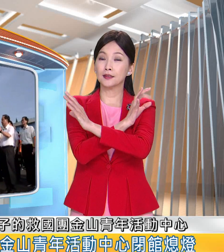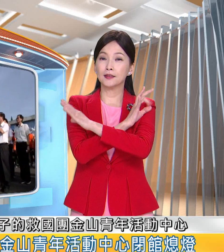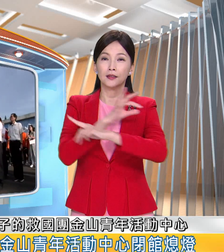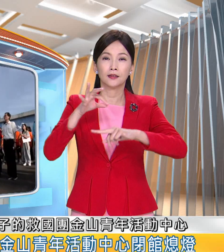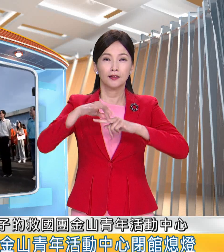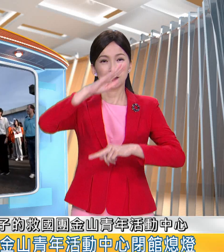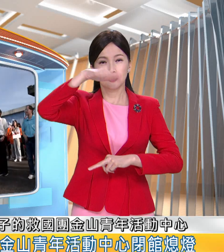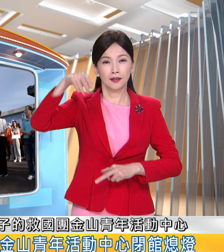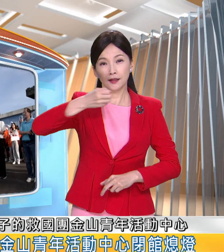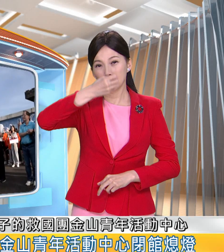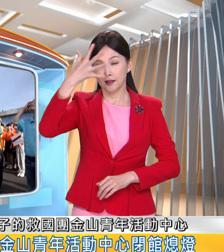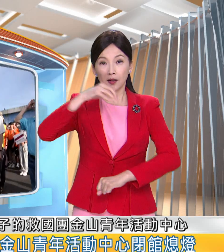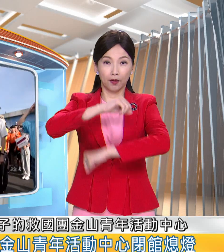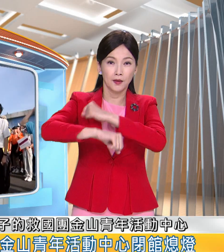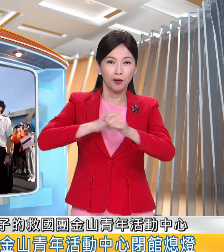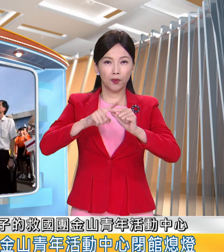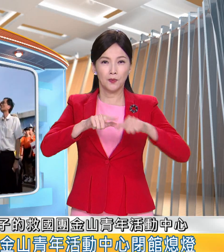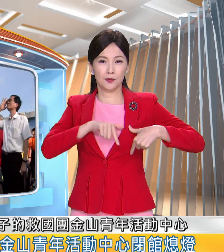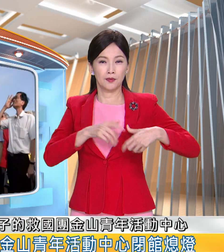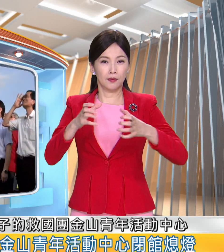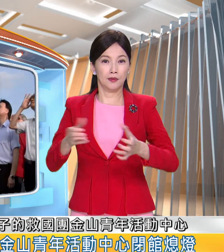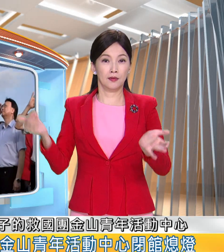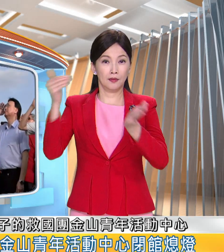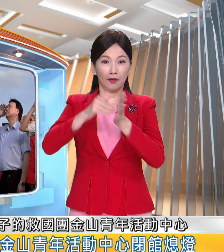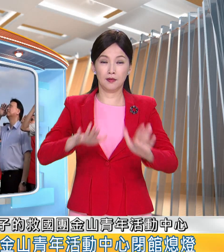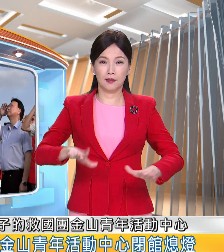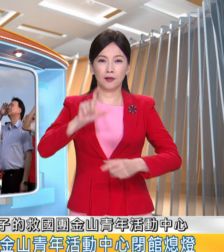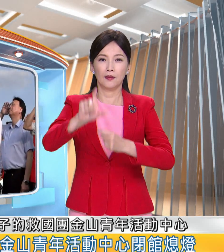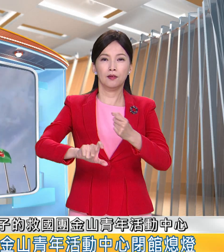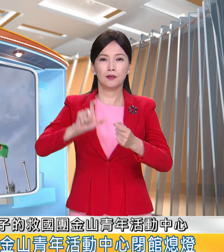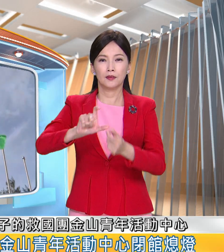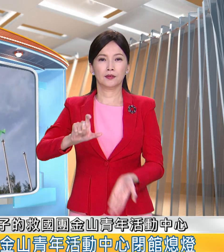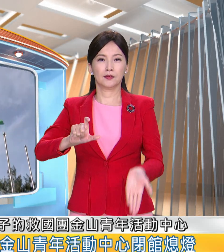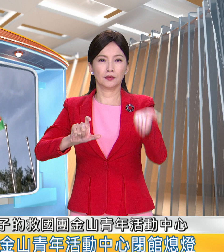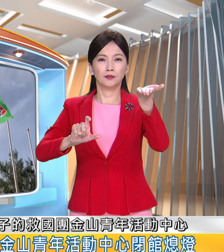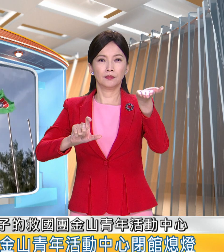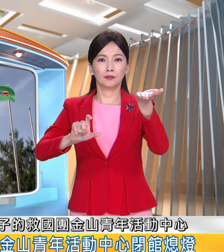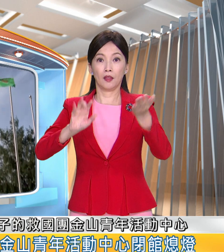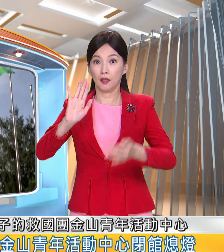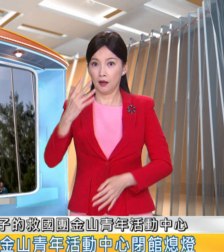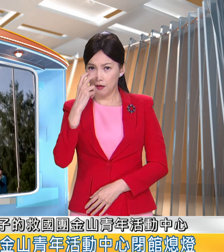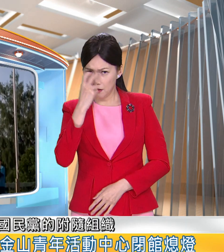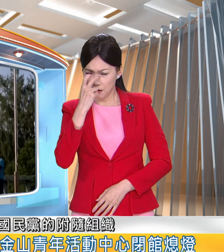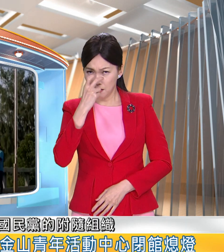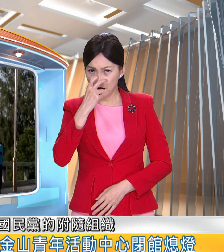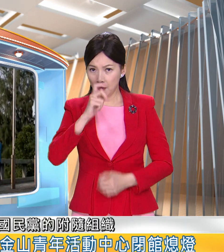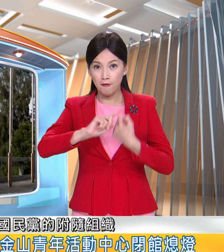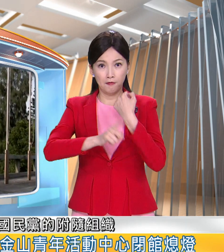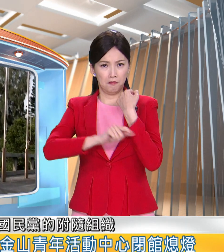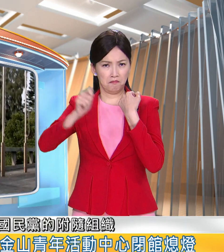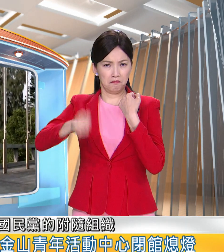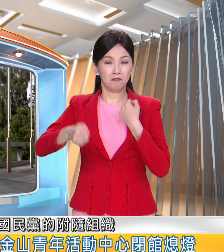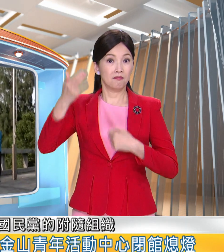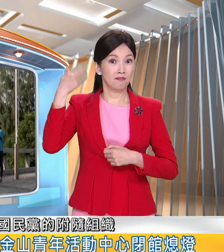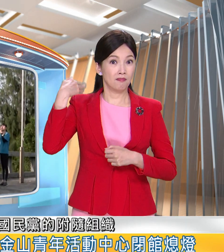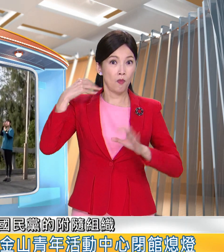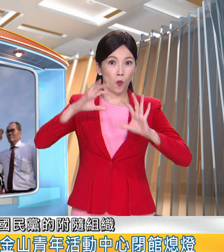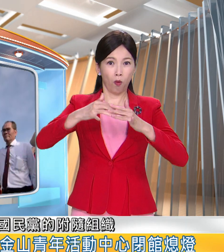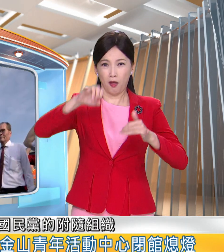经营超过一甲子的救国团金山青年活动中心，因为被判定是国民